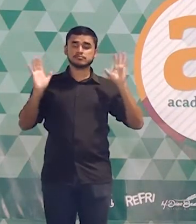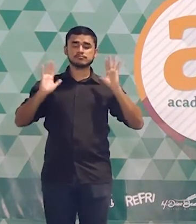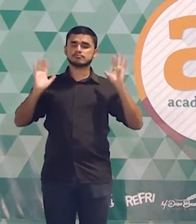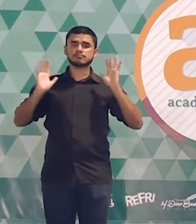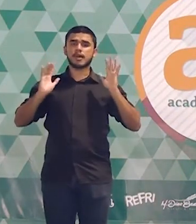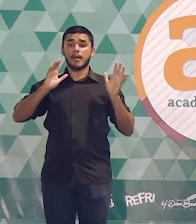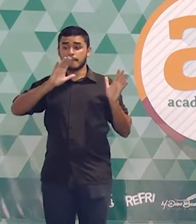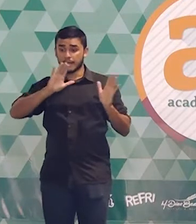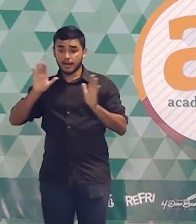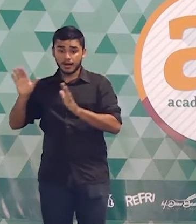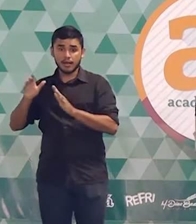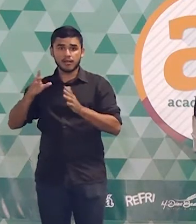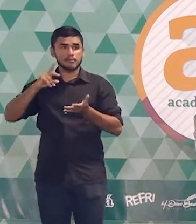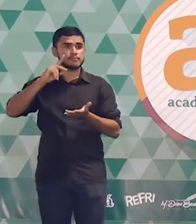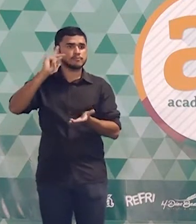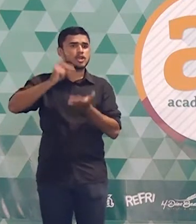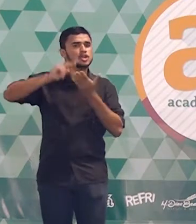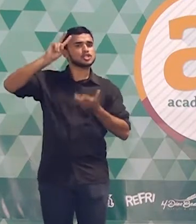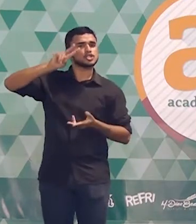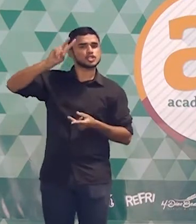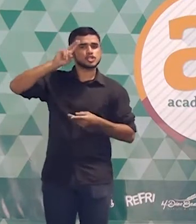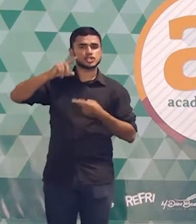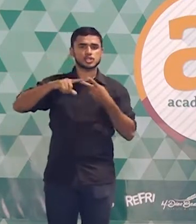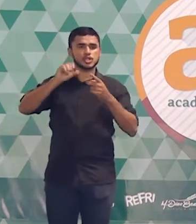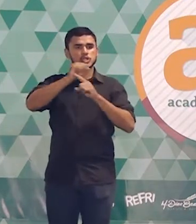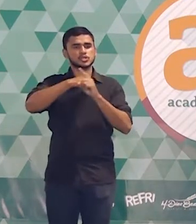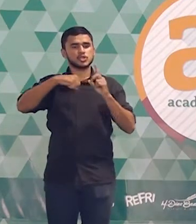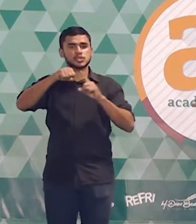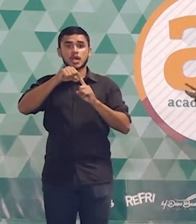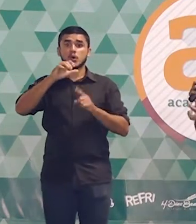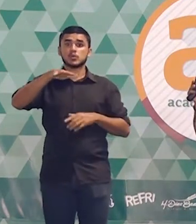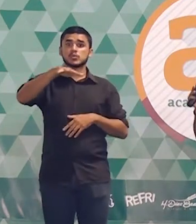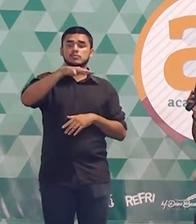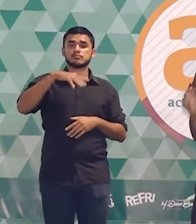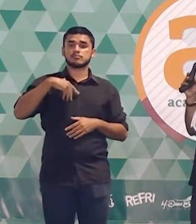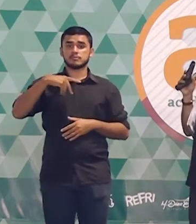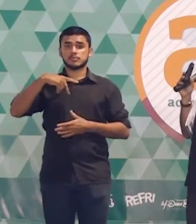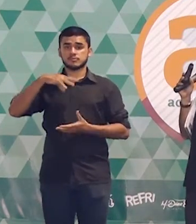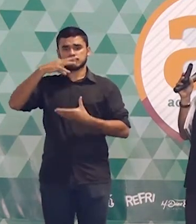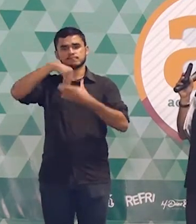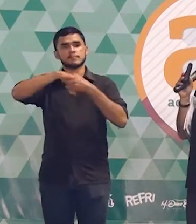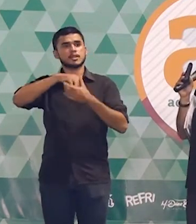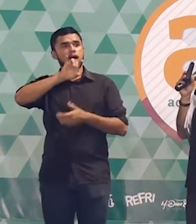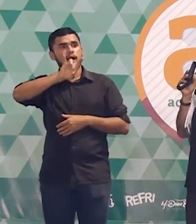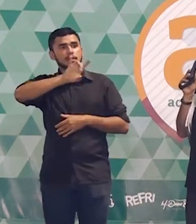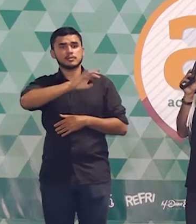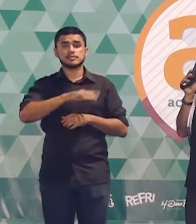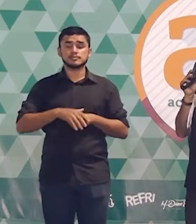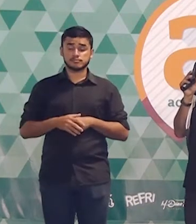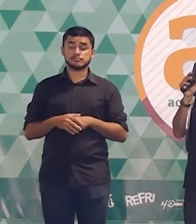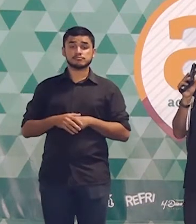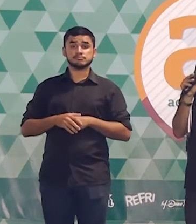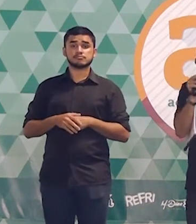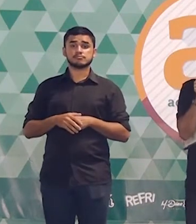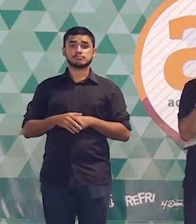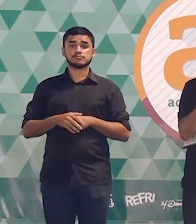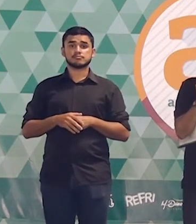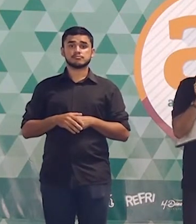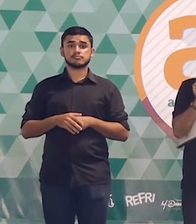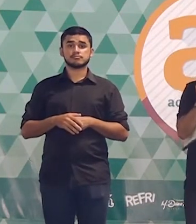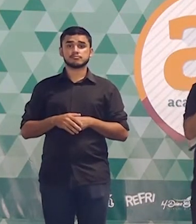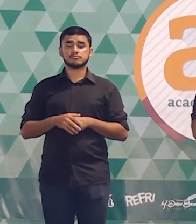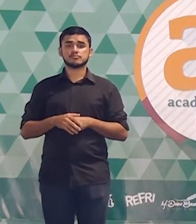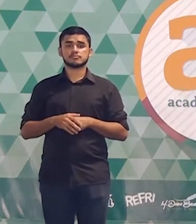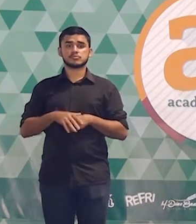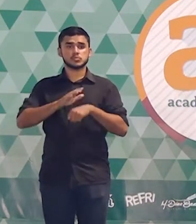realidade humana, seja ela histórica, seja ela social, seja ela uma realidade interna, um